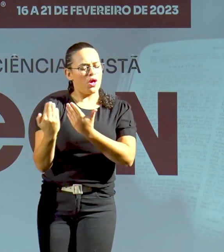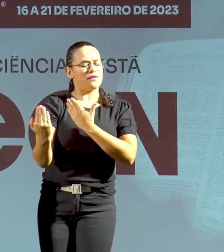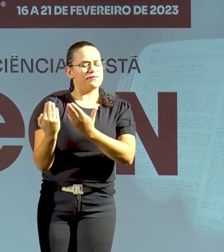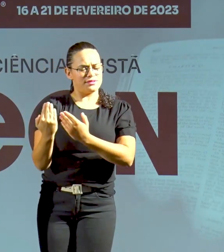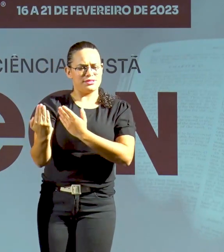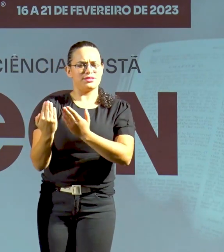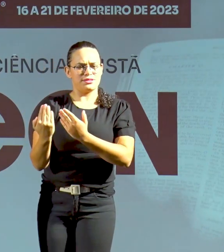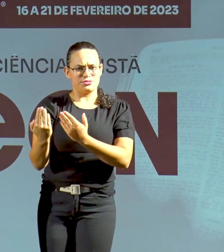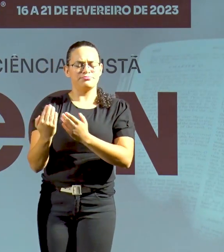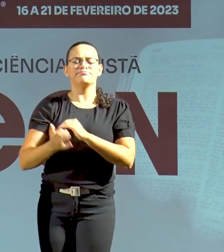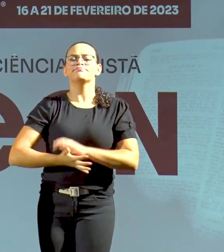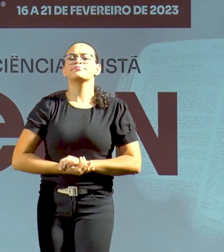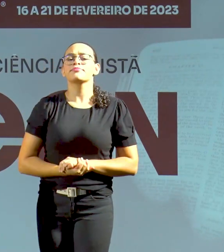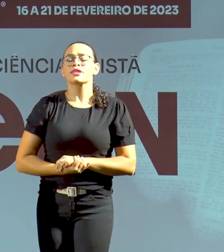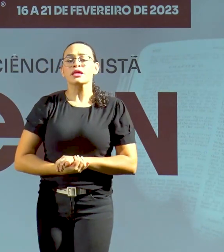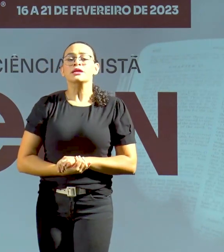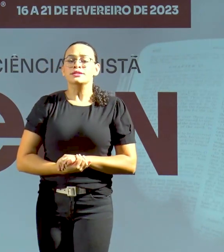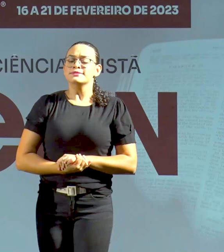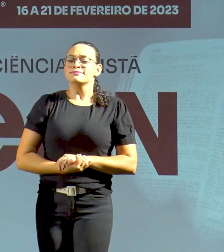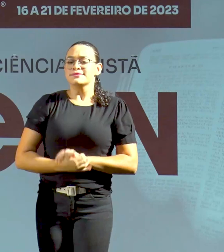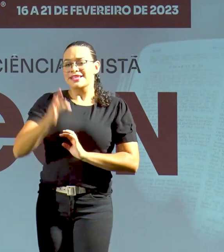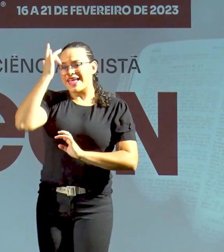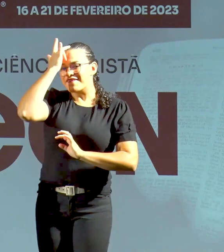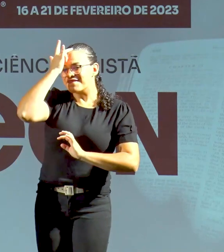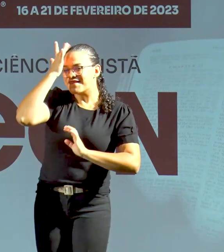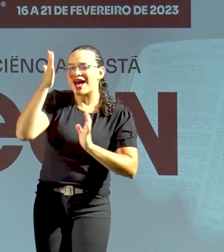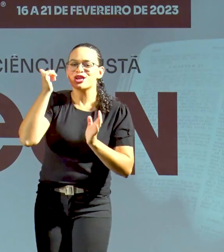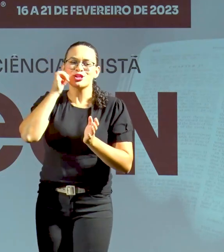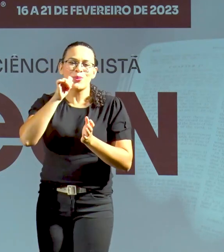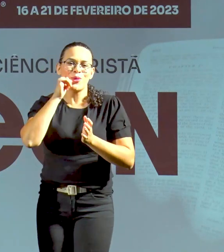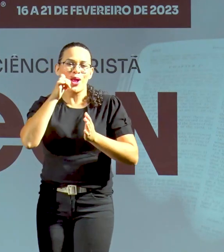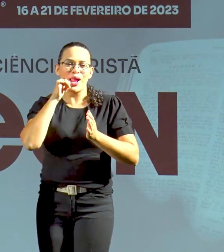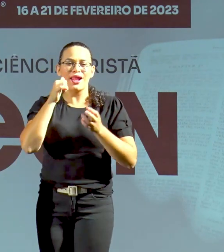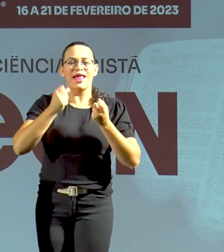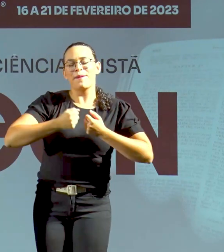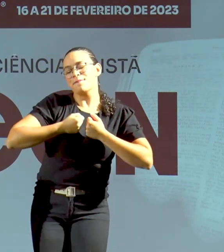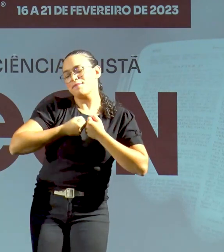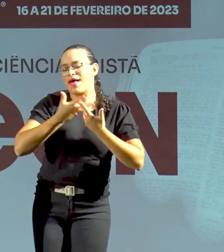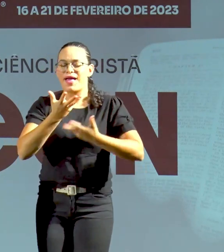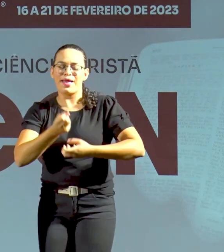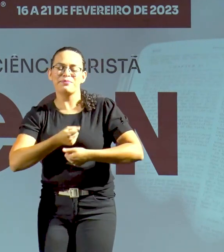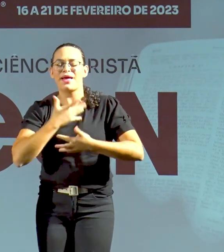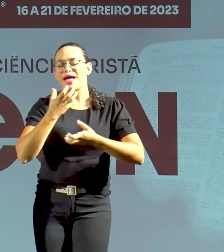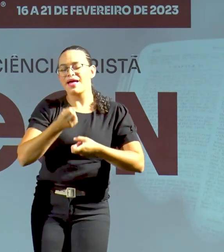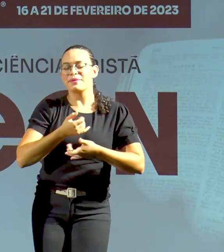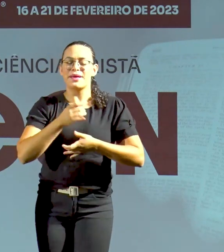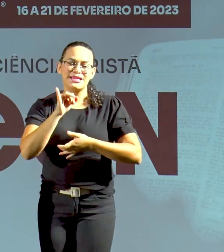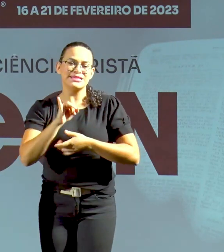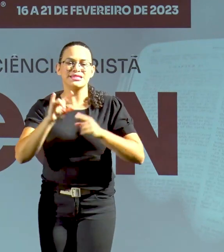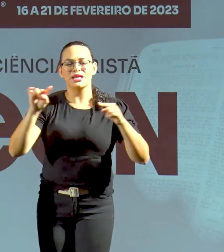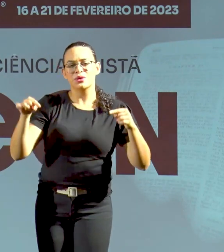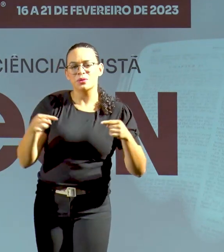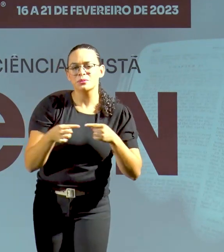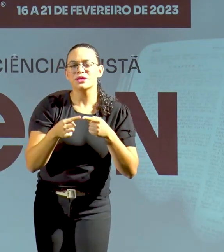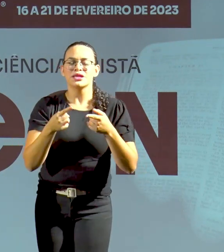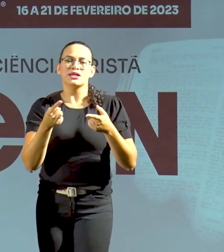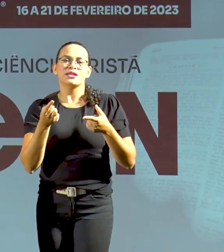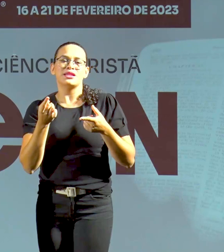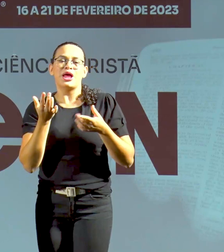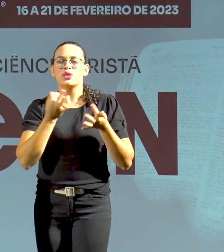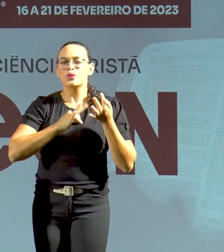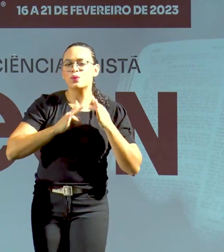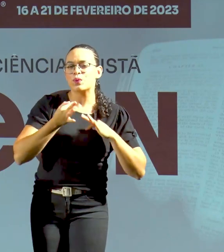e é mais fácil menina se abrir mais principalmente no que trata dessas feridas né de